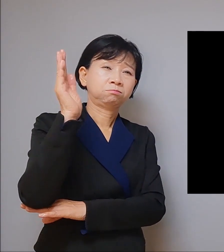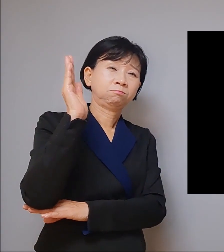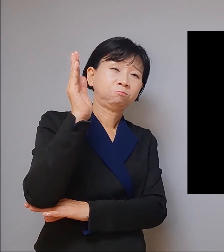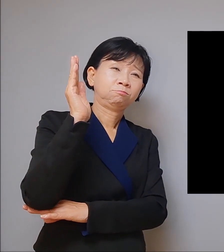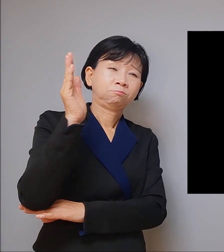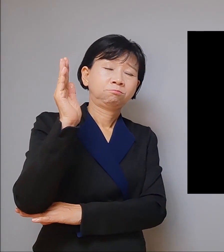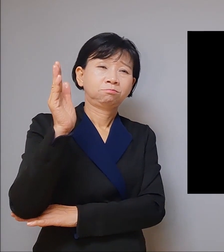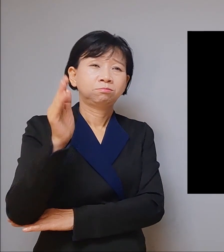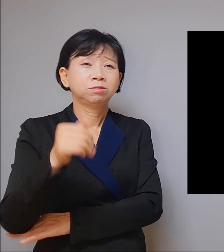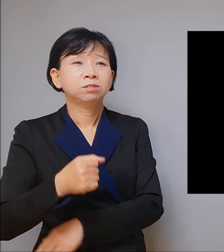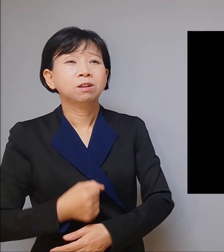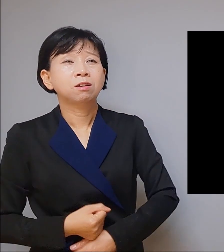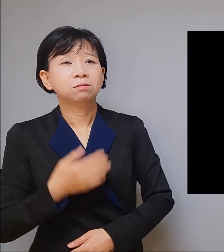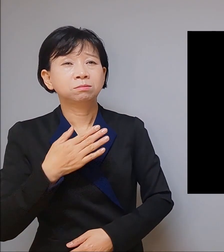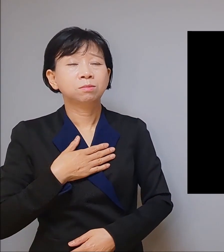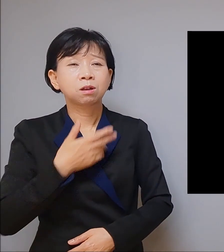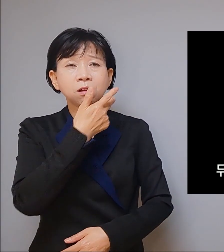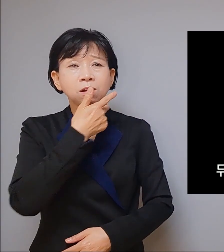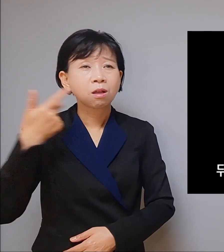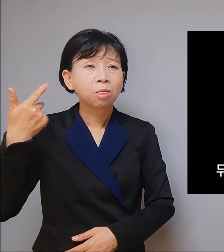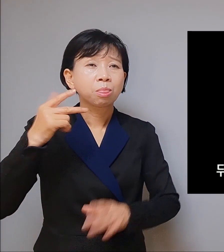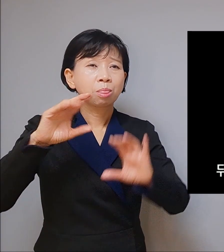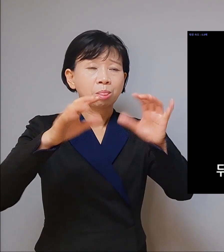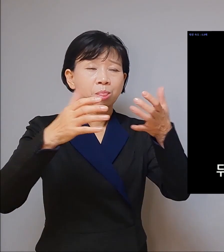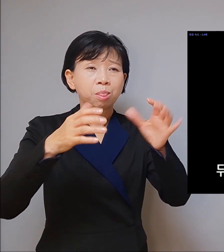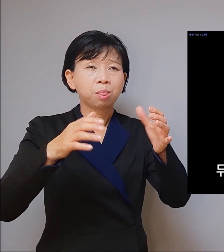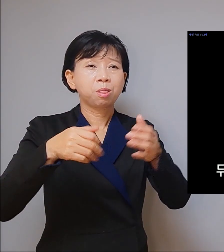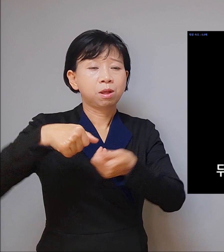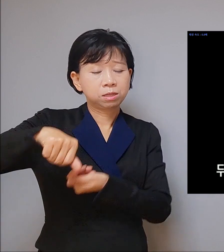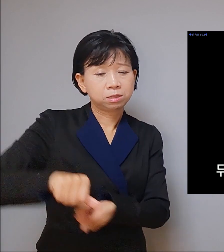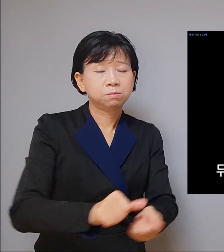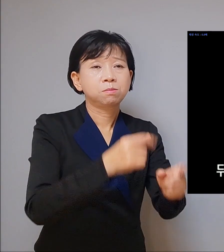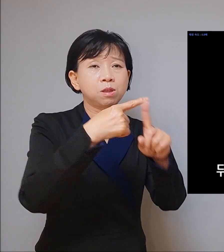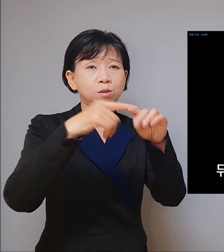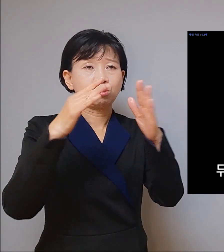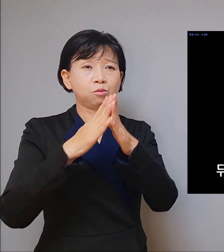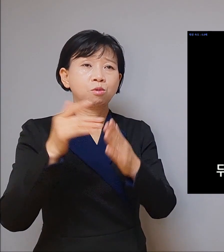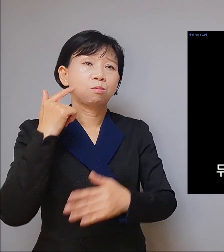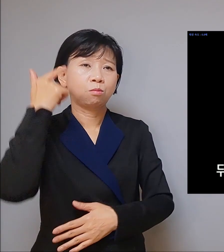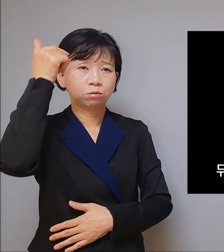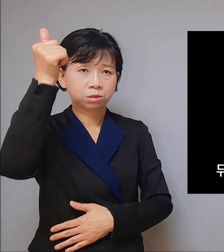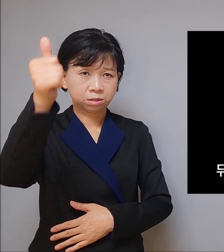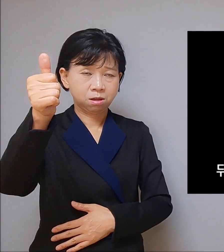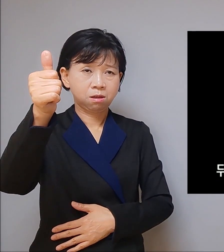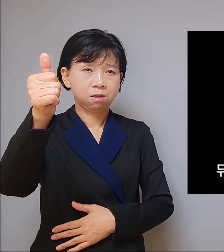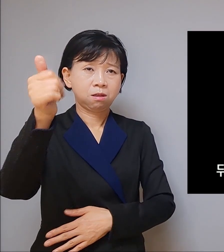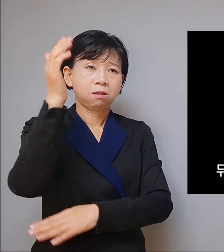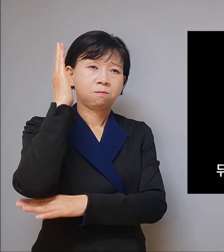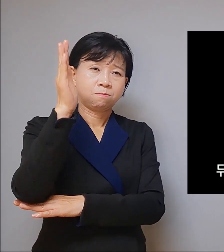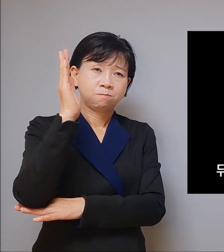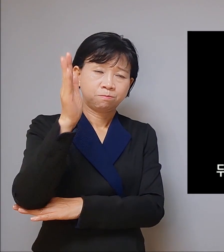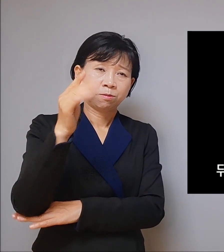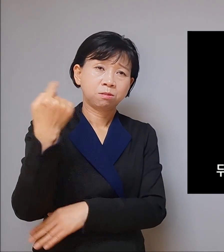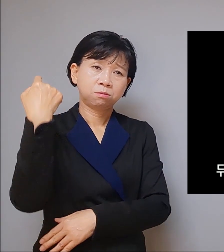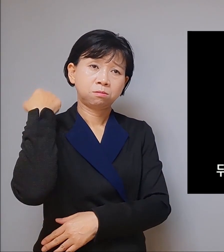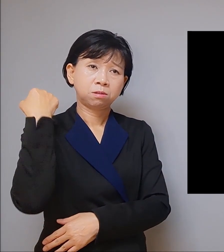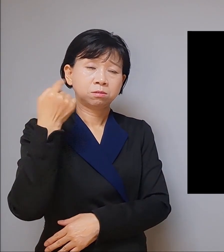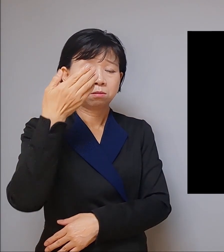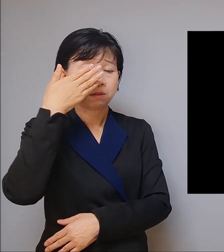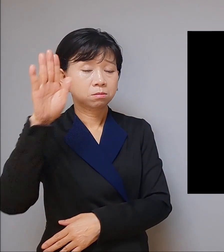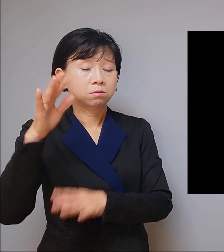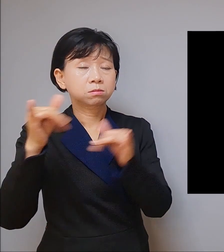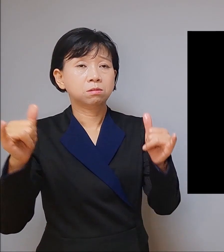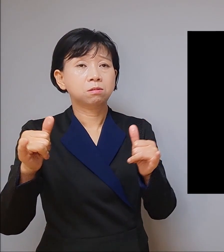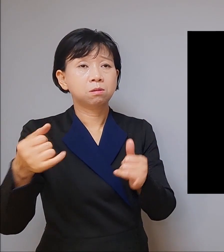몇 년 전 런던에 위치한 한 침례교회 목사가 오전 예배를 마치려 할 때 뒤에서 어떤 낯선 사람이